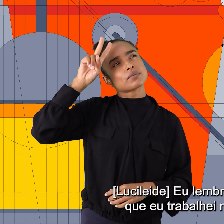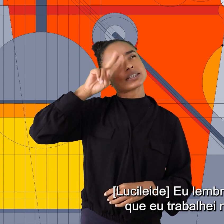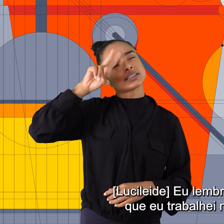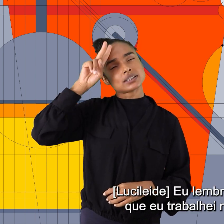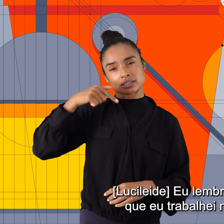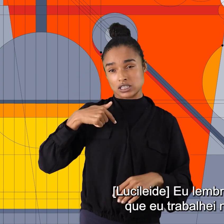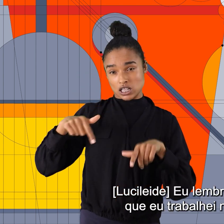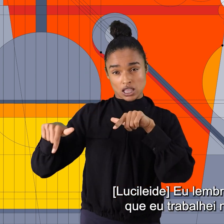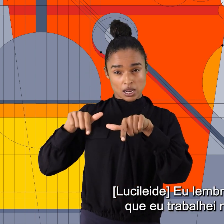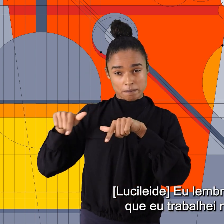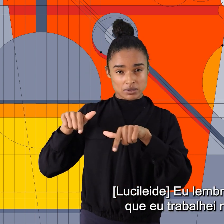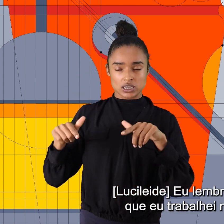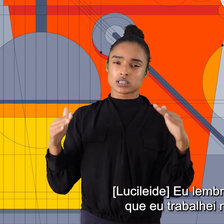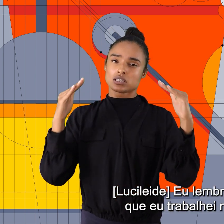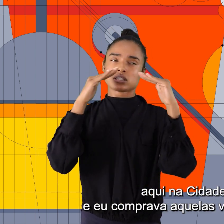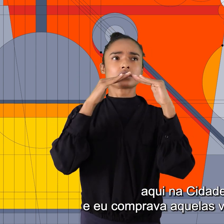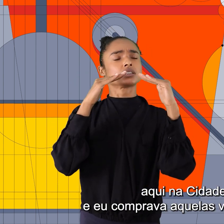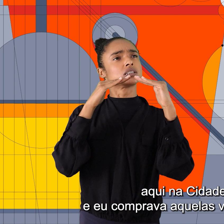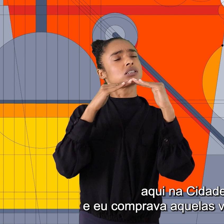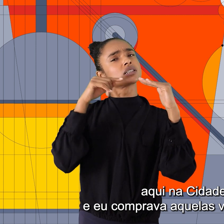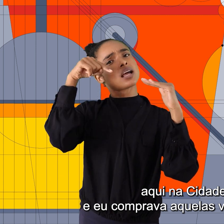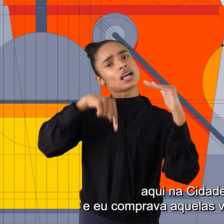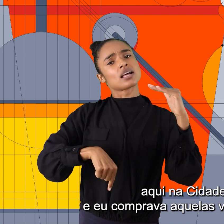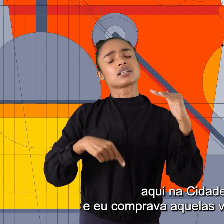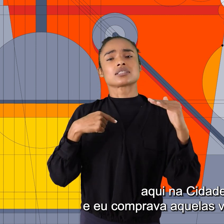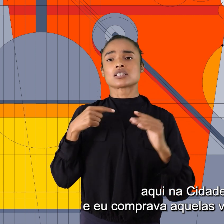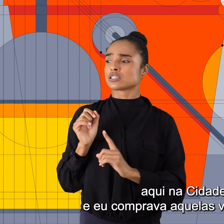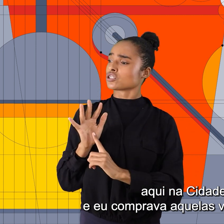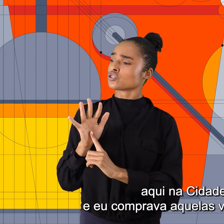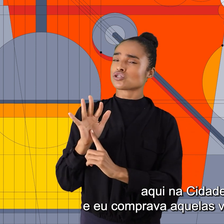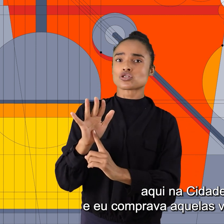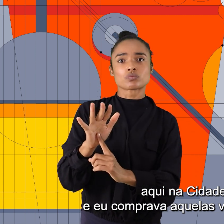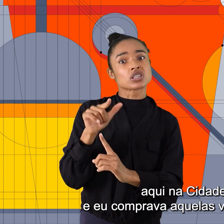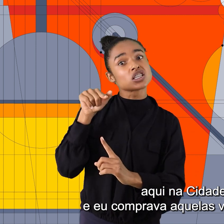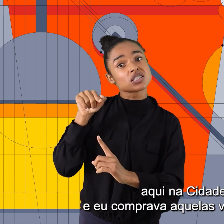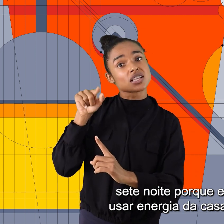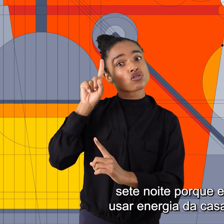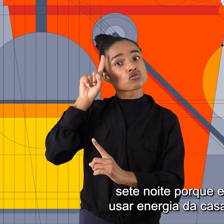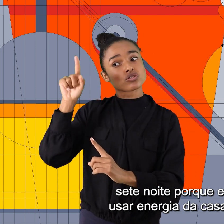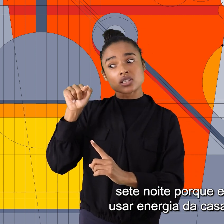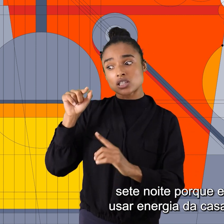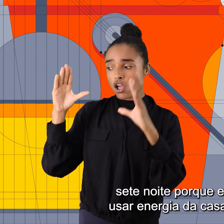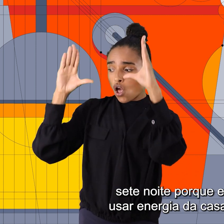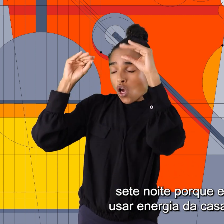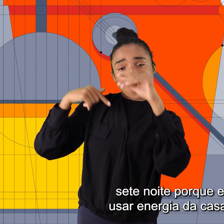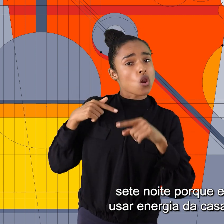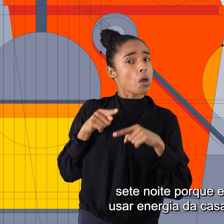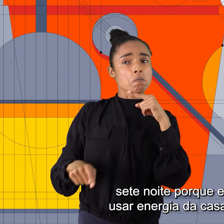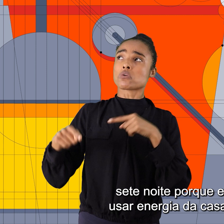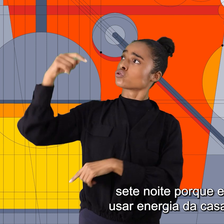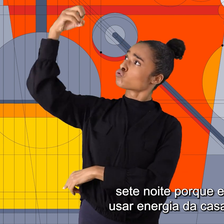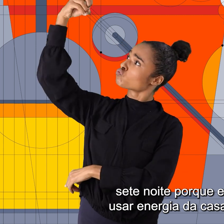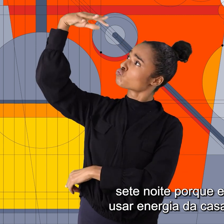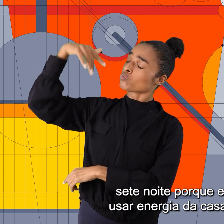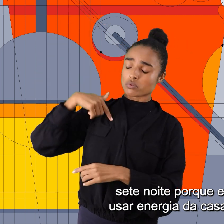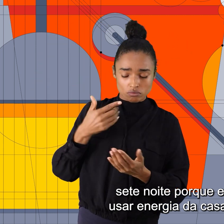Eu lembro muito bem que eu trabalhei numa casa aqui na Cidade Velha e eu comprava aquelas velas de 7 dias, 7 noites, porque eu não podia usar